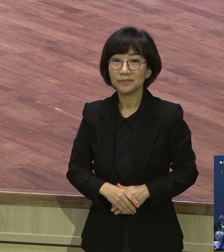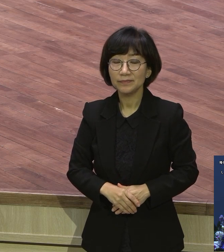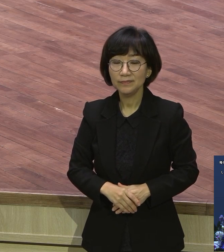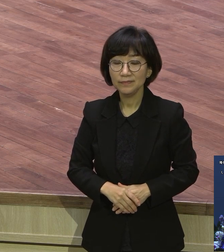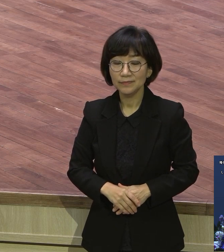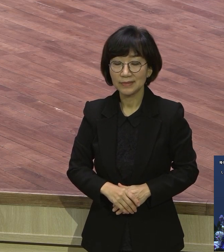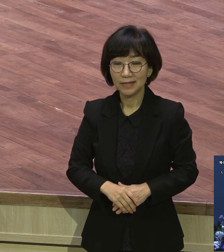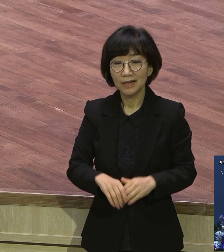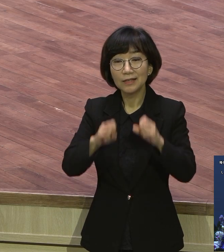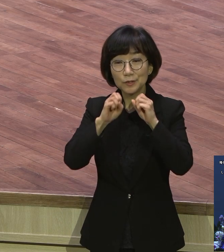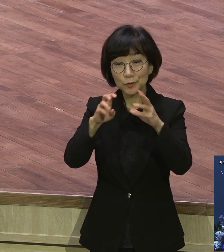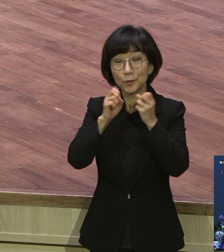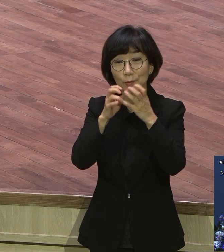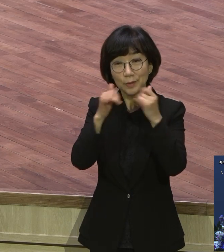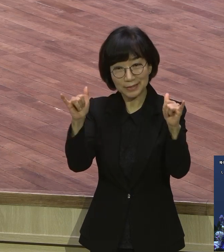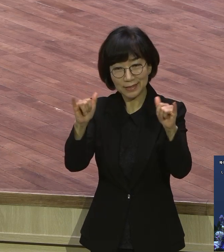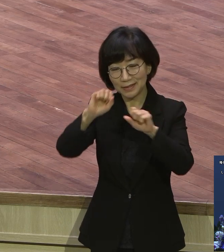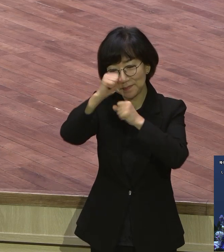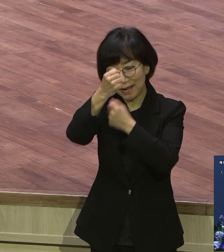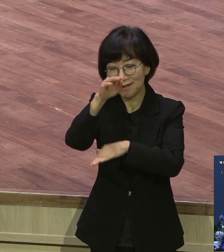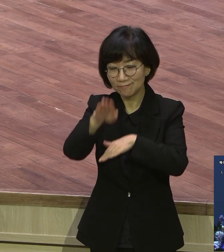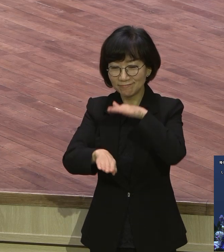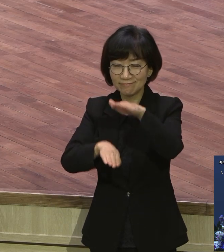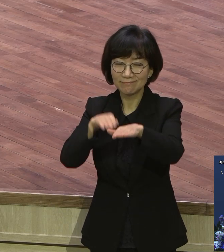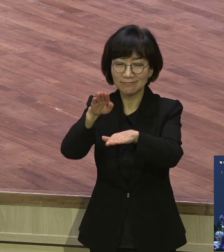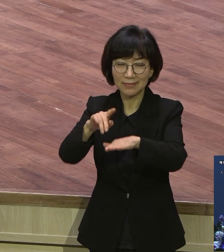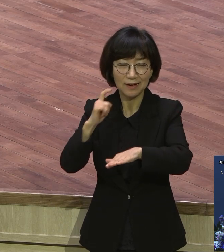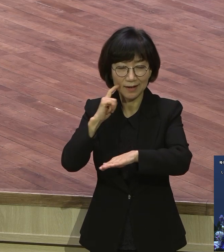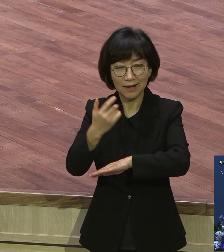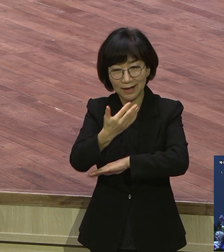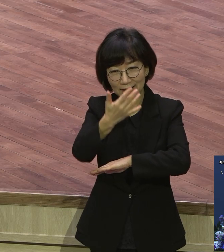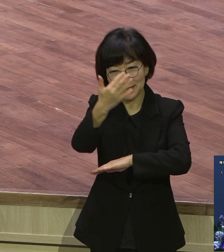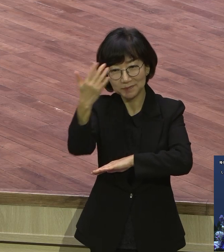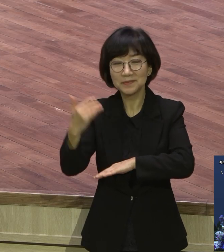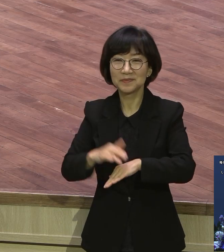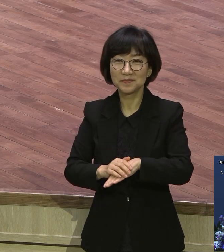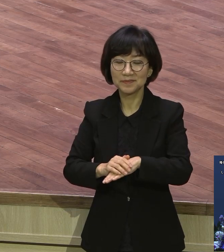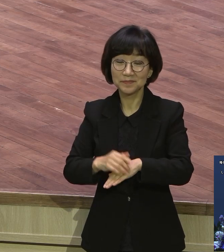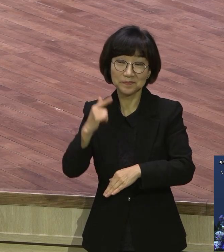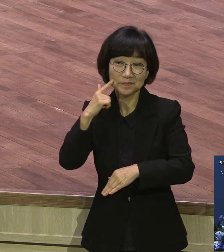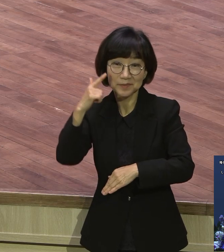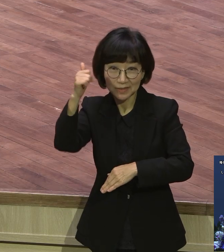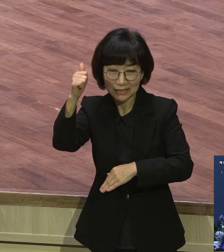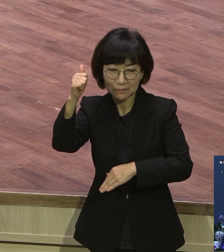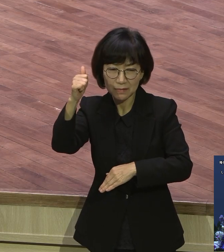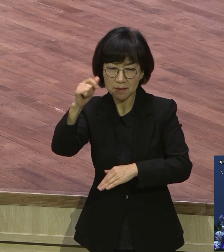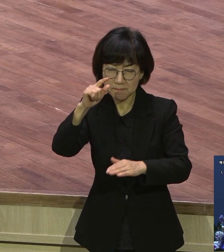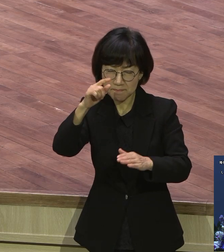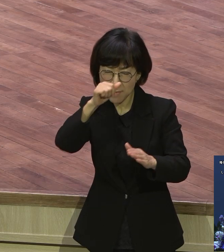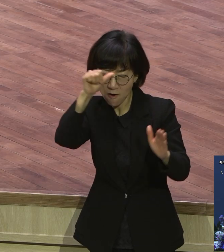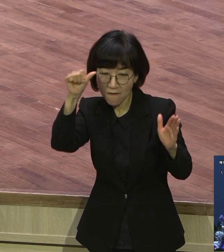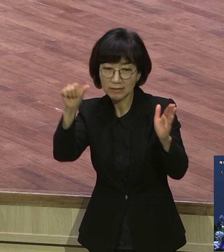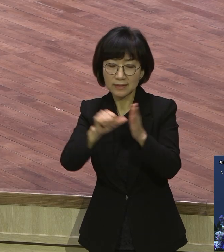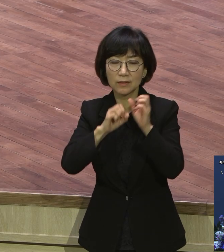발걸음이 아름답다는 얘기에요 우리 교육자들이 얼마나 소중한지 몰라요 생을 들인 분들이